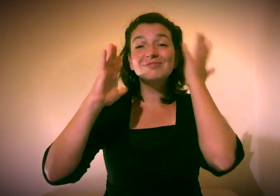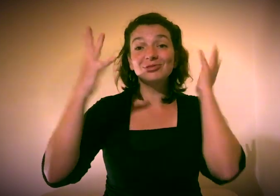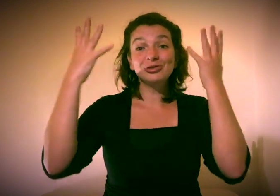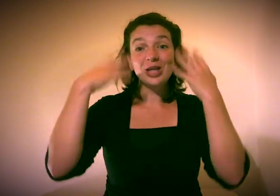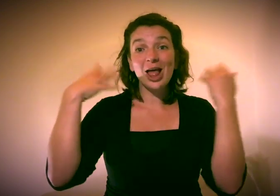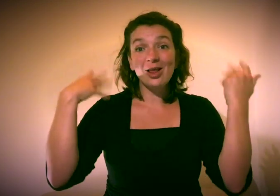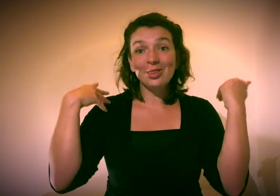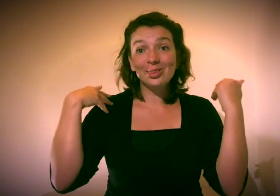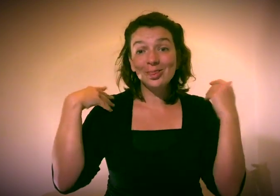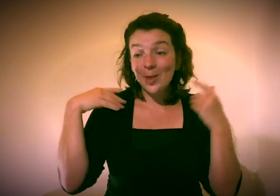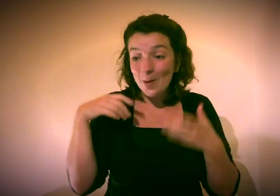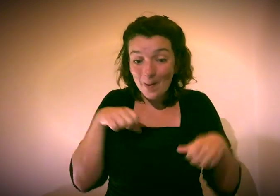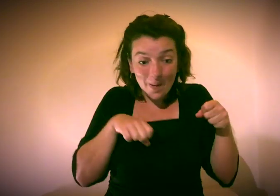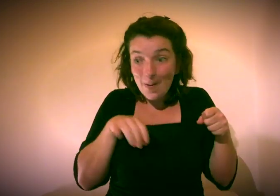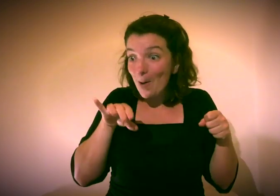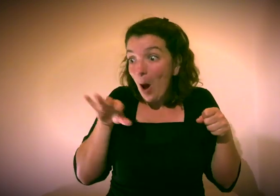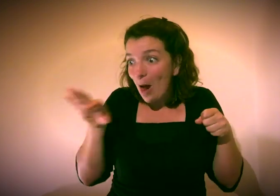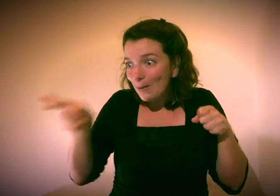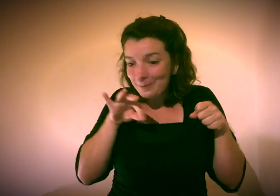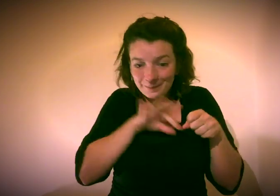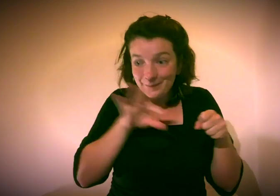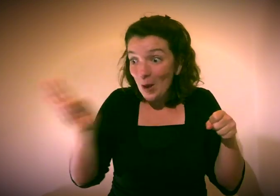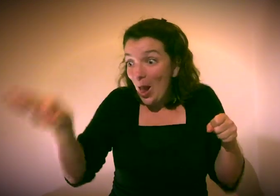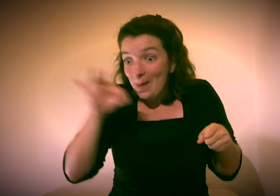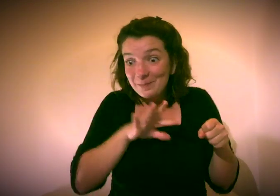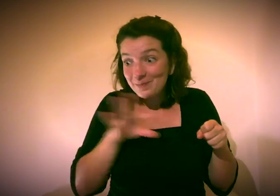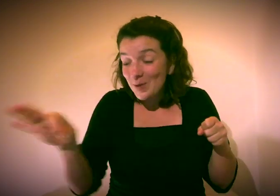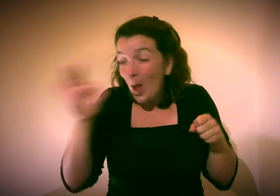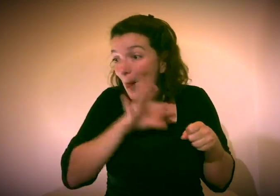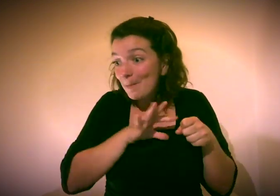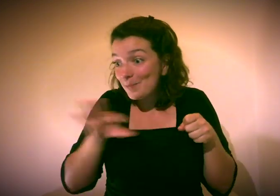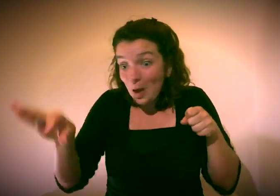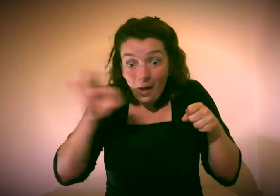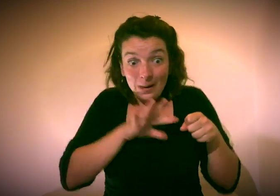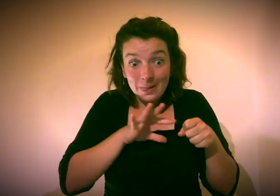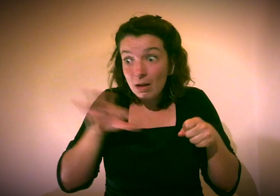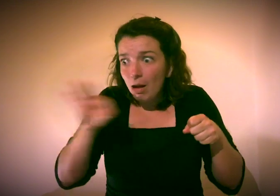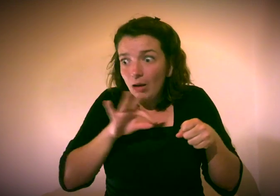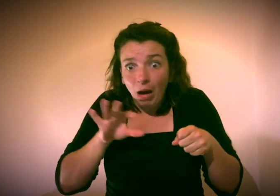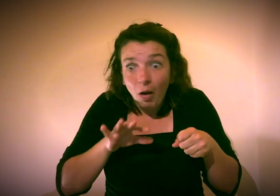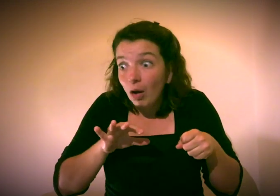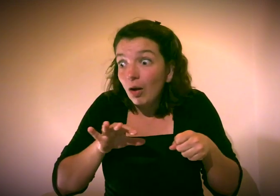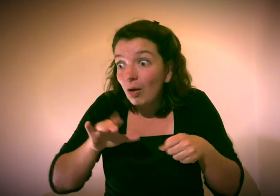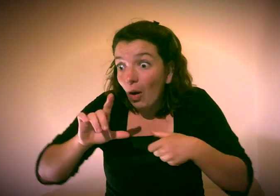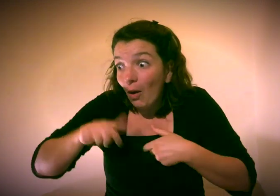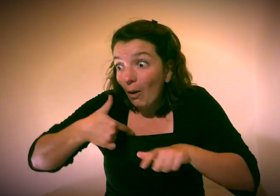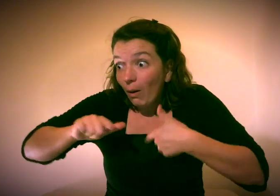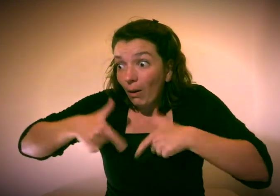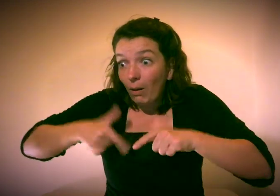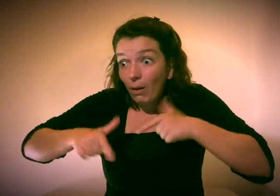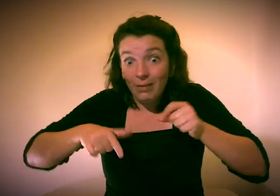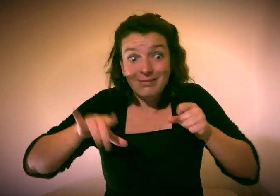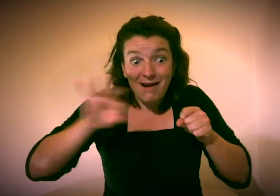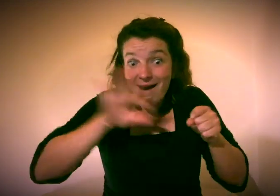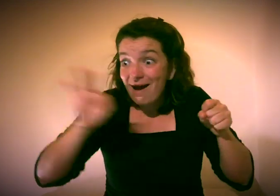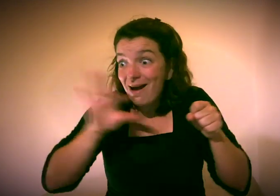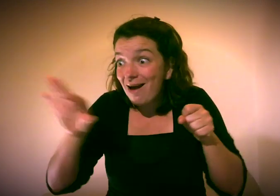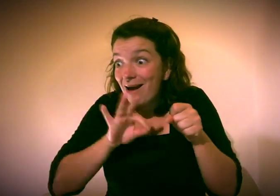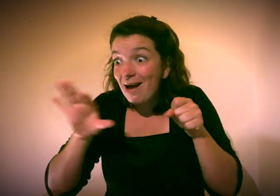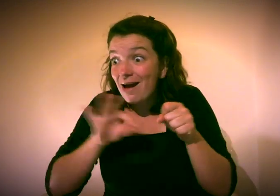Charlotte s'enfonça dans le bois. Comme elle trouvait de plus en plus de fraises, sans s'en rendre compte, elle s'éloigna de